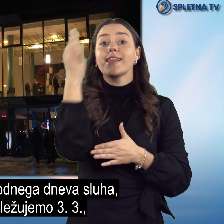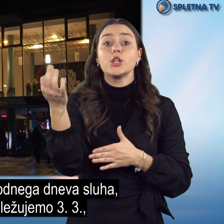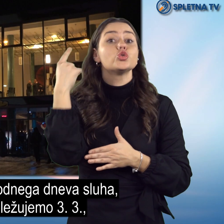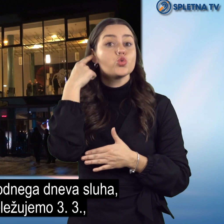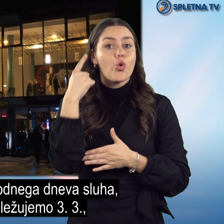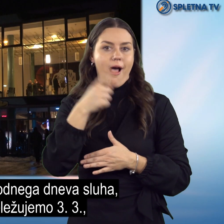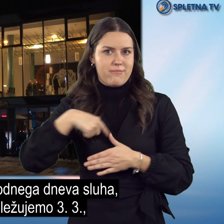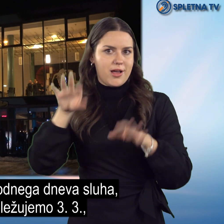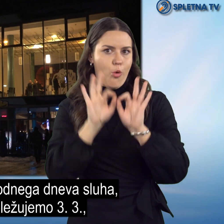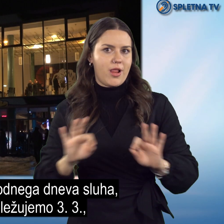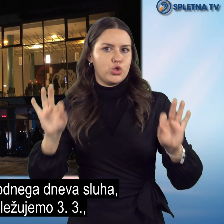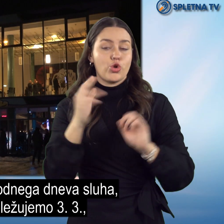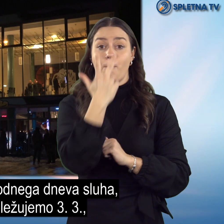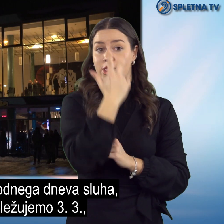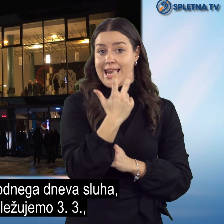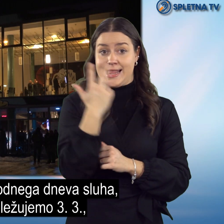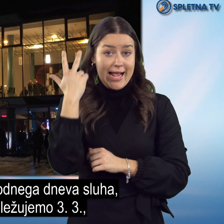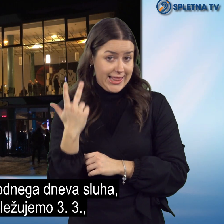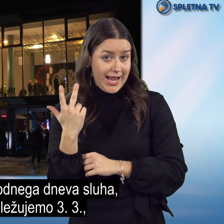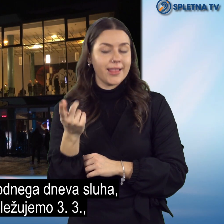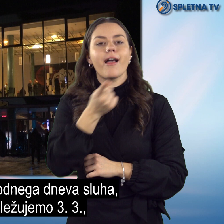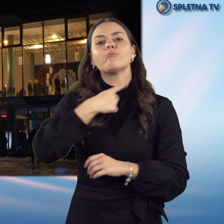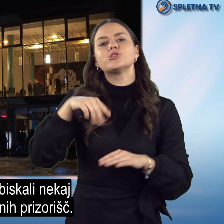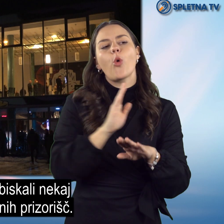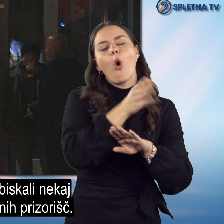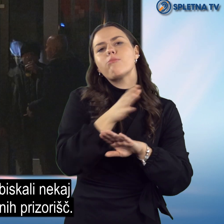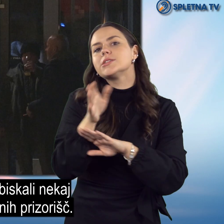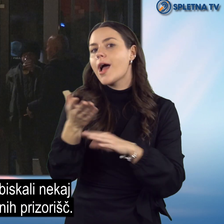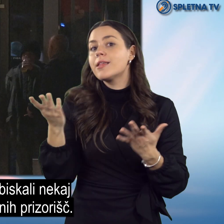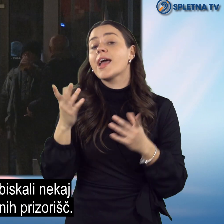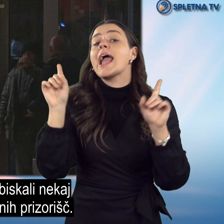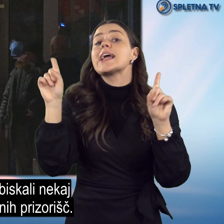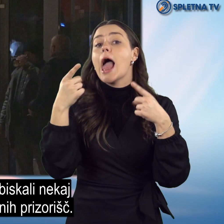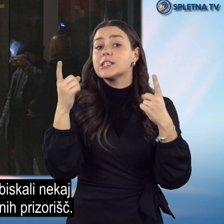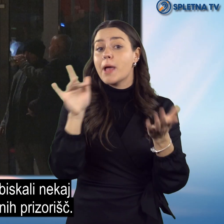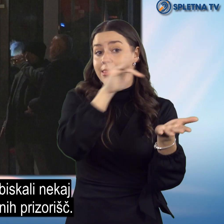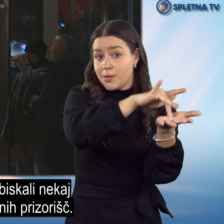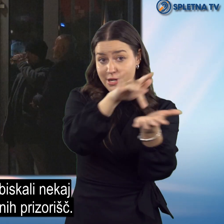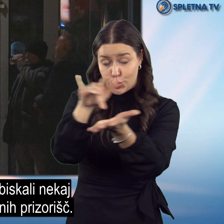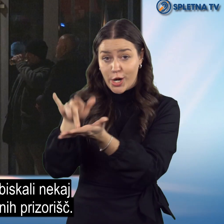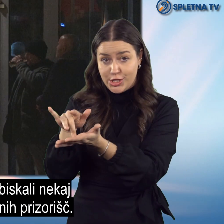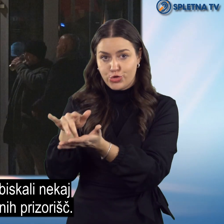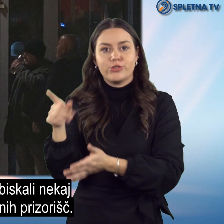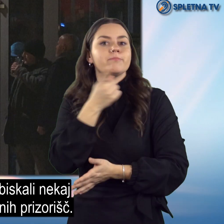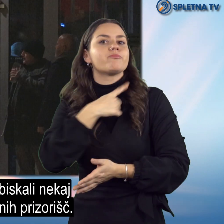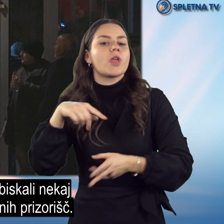luči Mednarodnega dneva sluha, ki ga obeležujemo 3.3., smo obiskali nekaj glasbenih prizorišč.